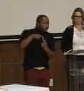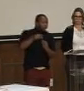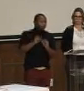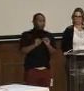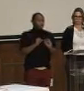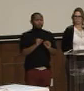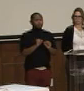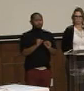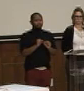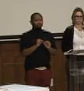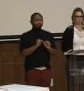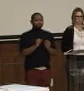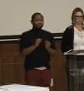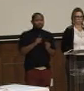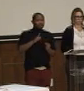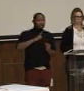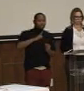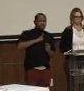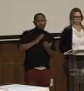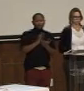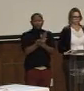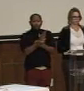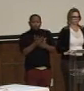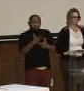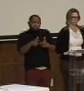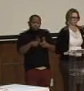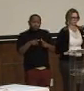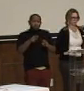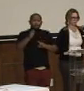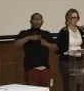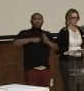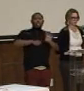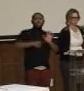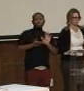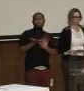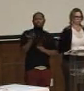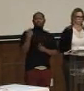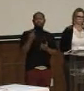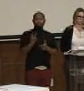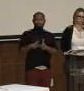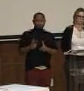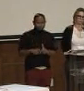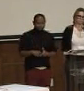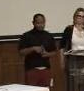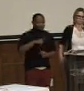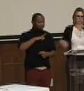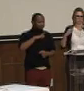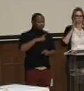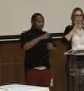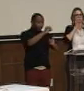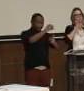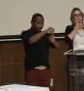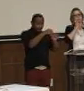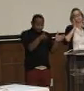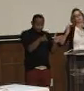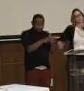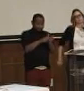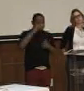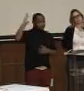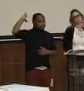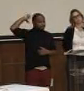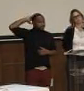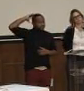tido alguns problemas alguns meses atrás, o Instituto Federal do Paraná, que